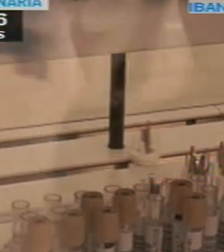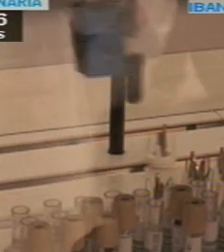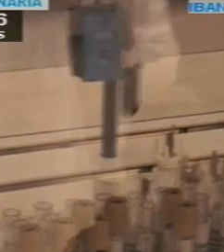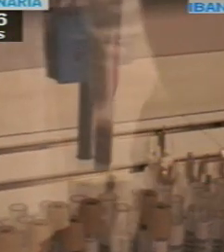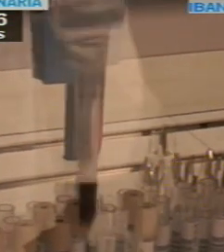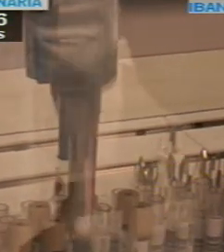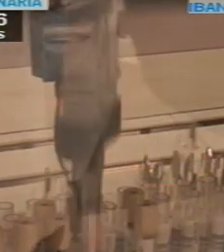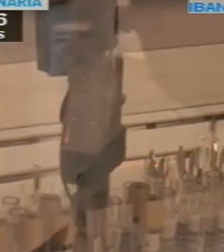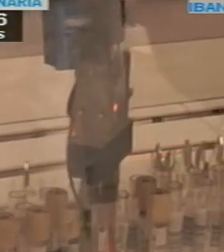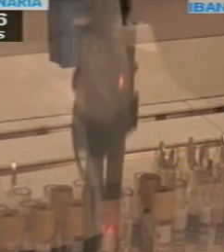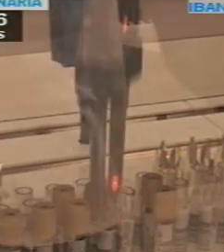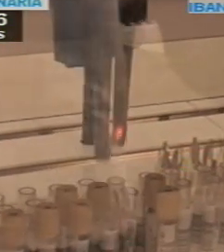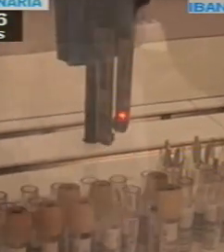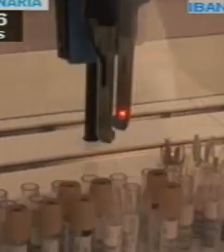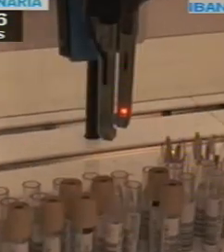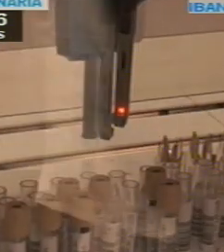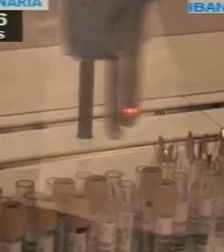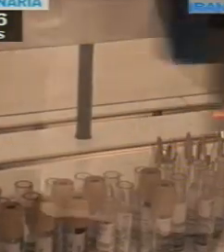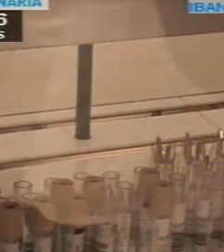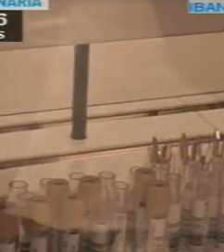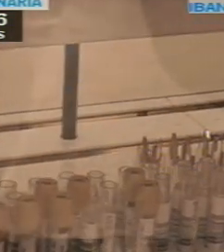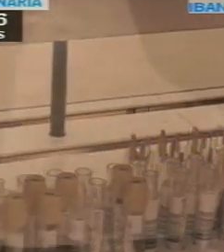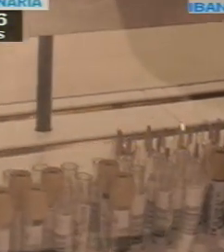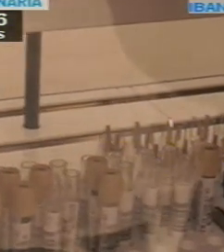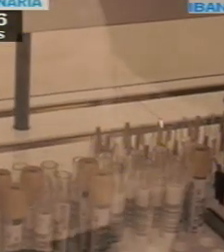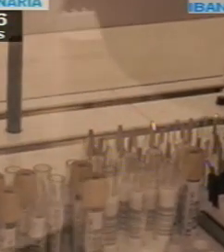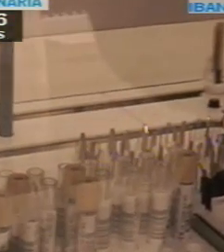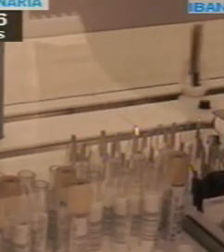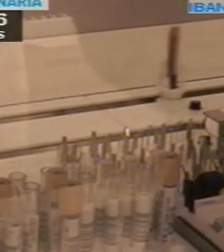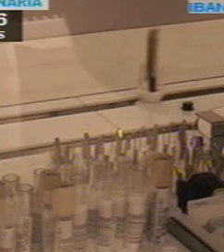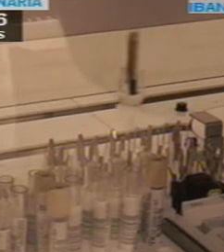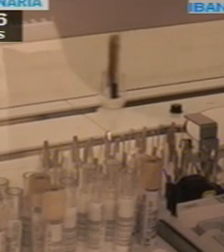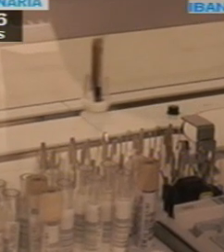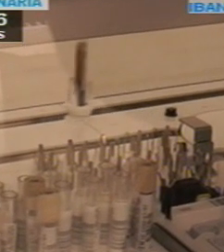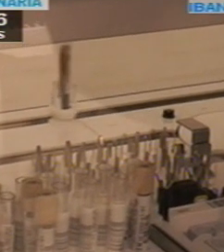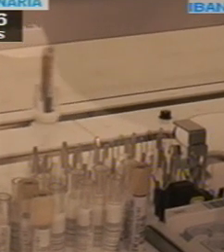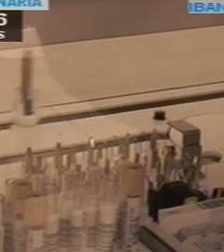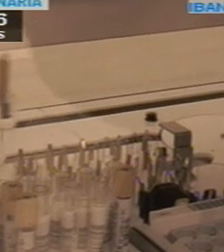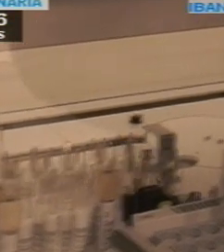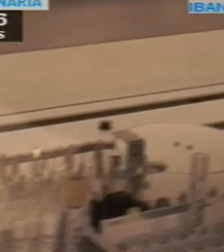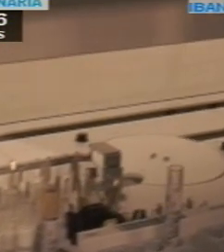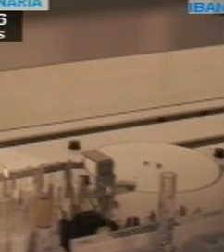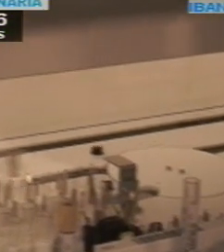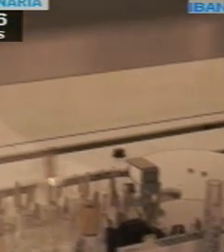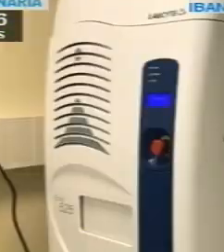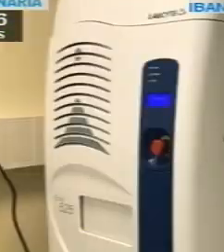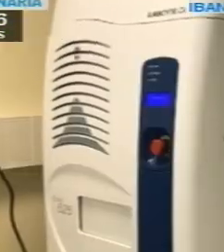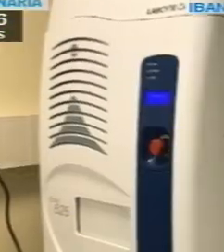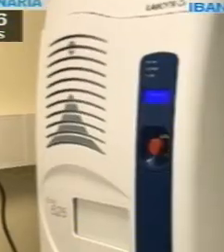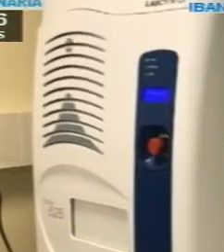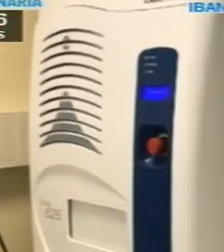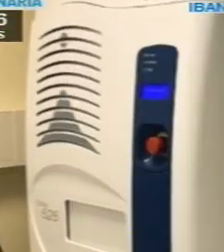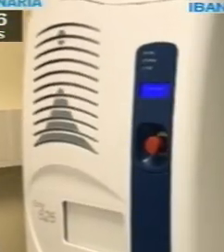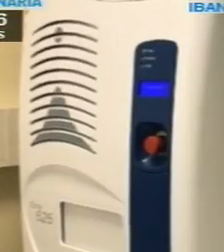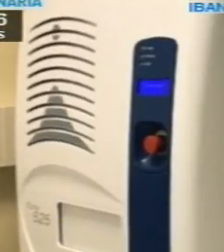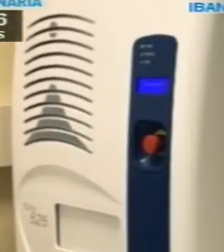che viaggia a ritmi sempre più elevati. Si punta ad arrivare a settembre con un regime di 20.000 tamponi al giorno e un obiettivo ambizioso